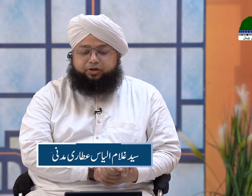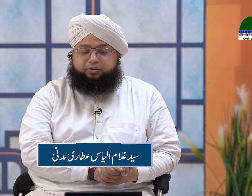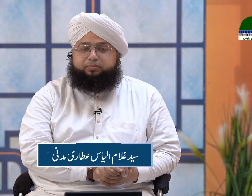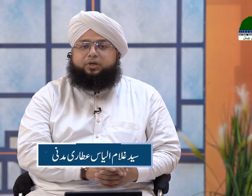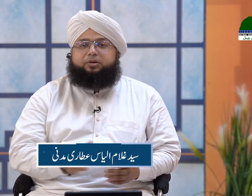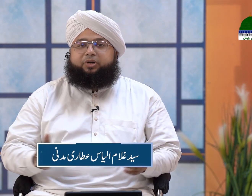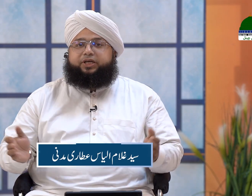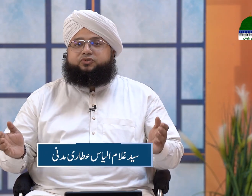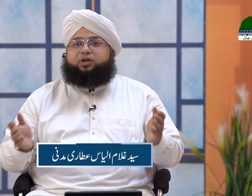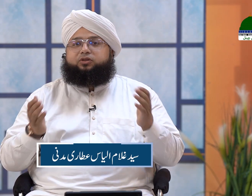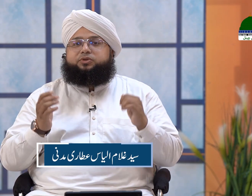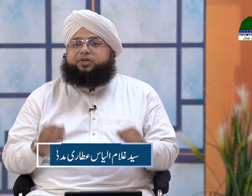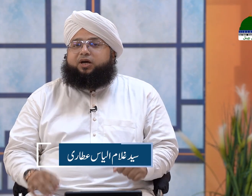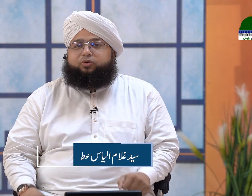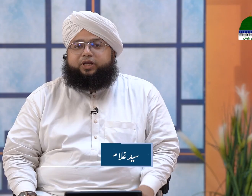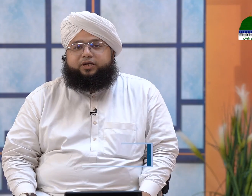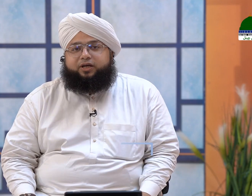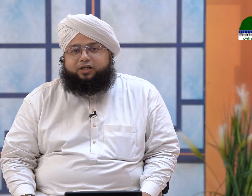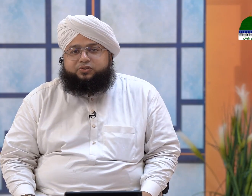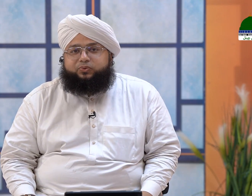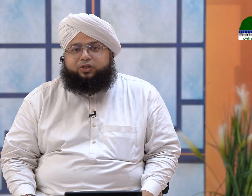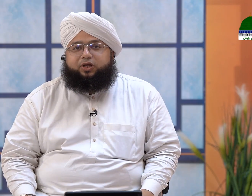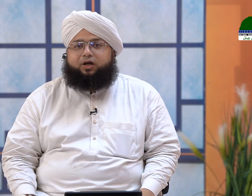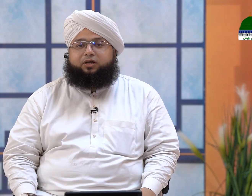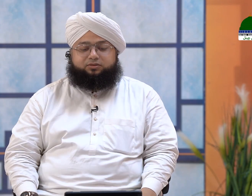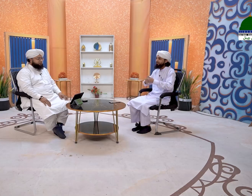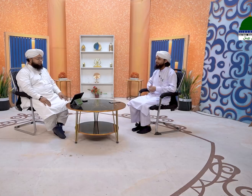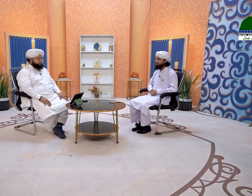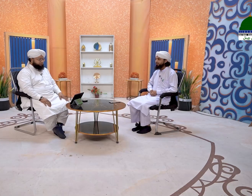الرحیم۔ پڑھیے الصلاة والسلام علیک یا رسول اللہ